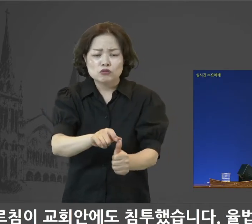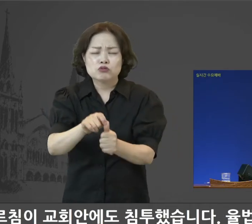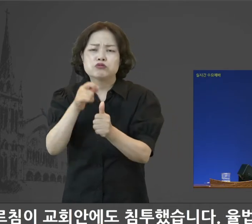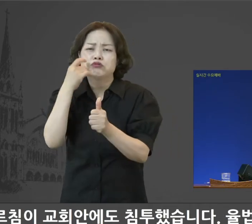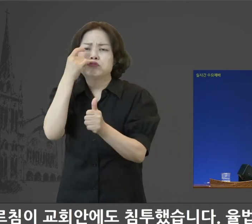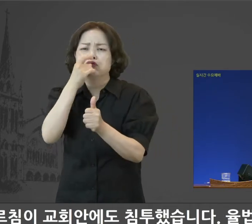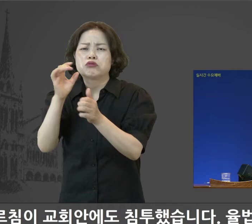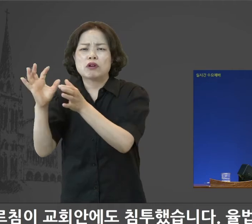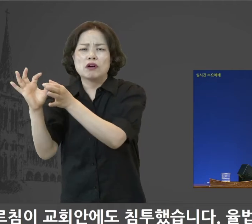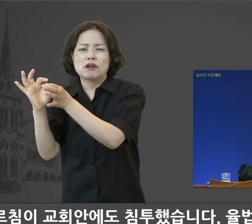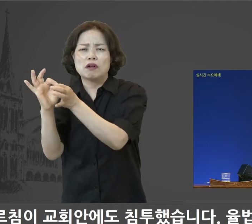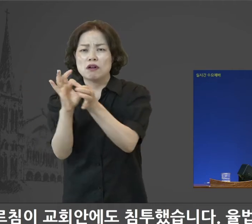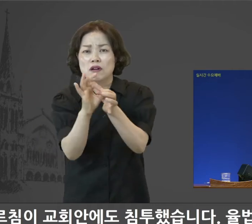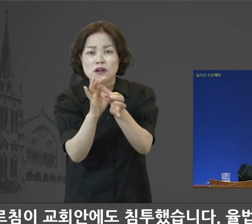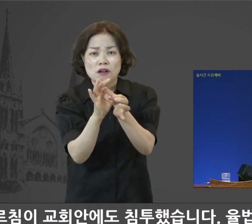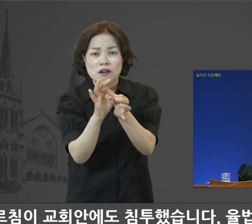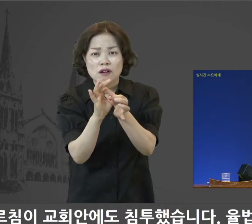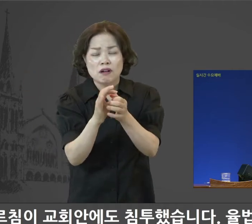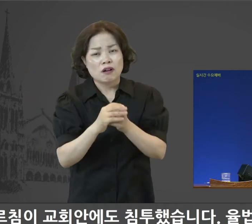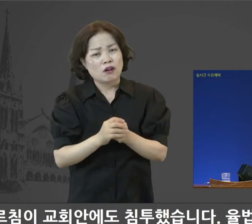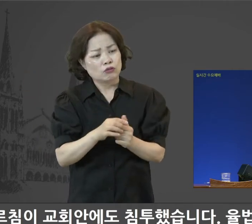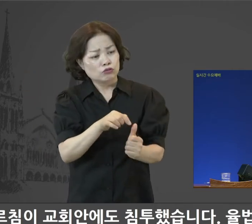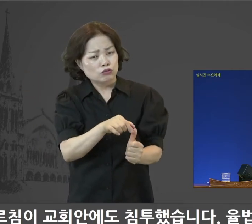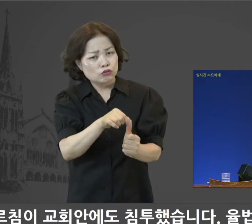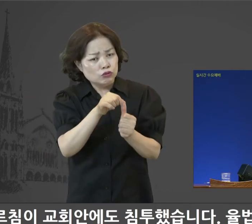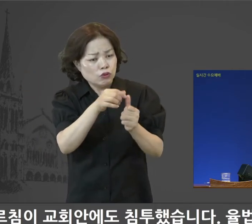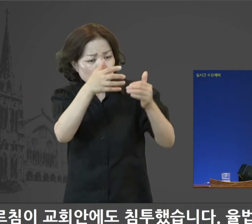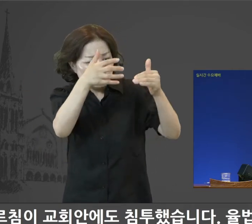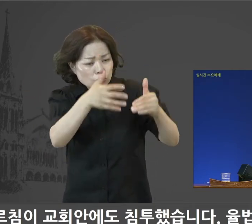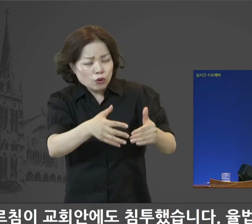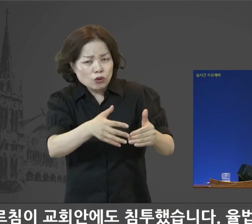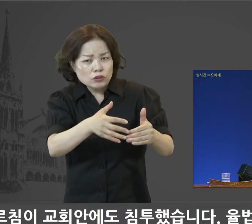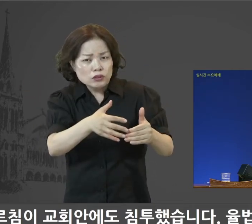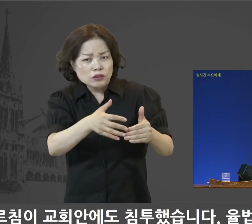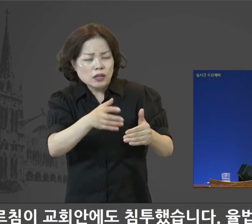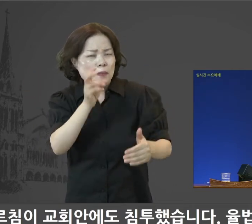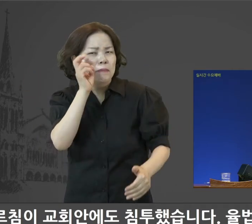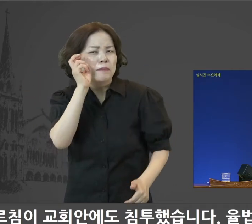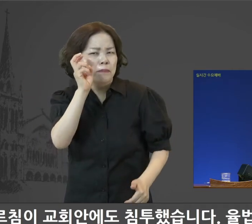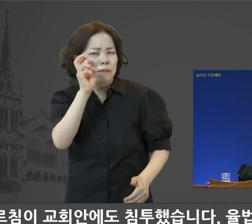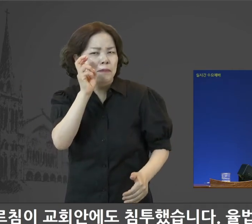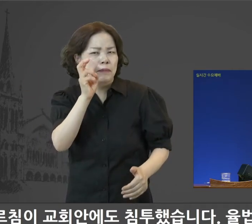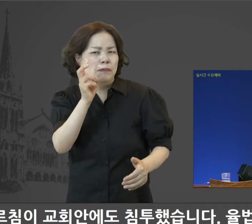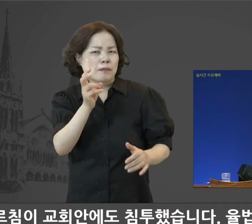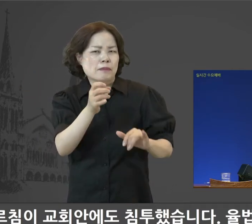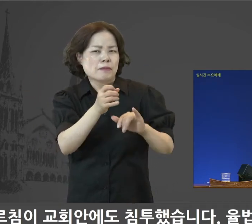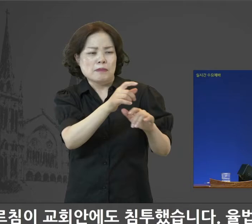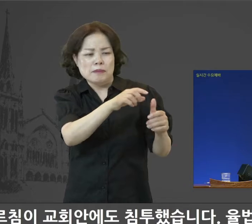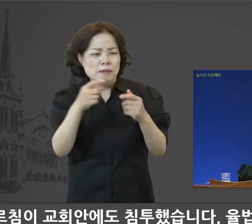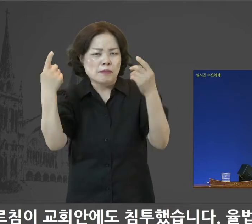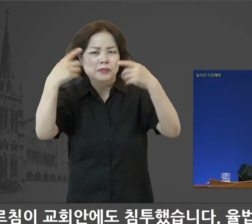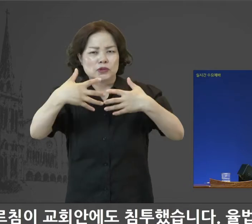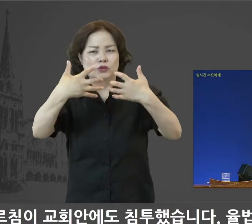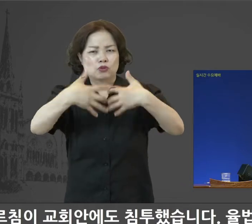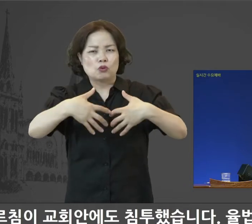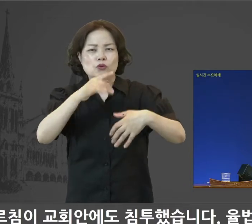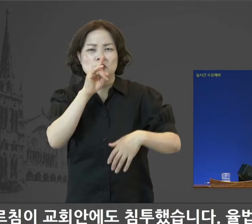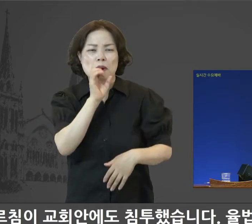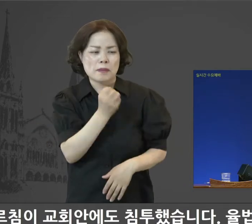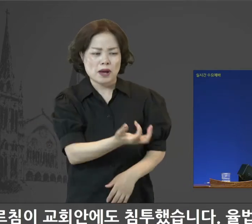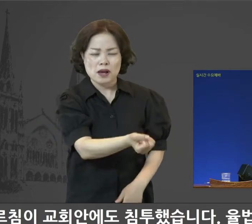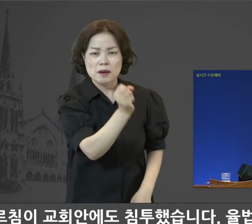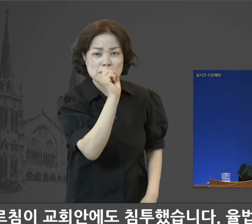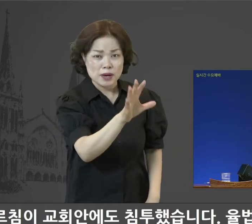구원론과 묶어서 구원의 조건으로 제시했음에 틀림없습니다. 이 같은